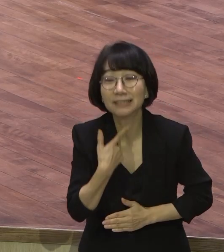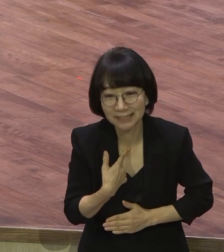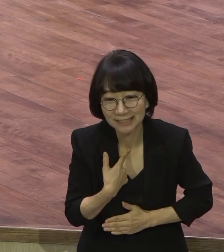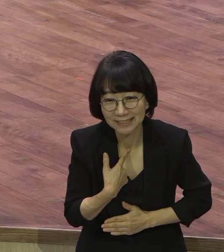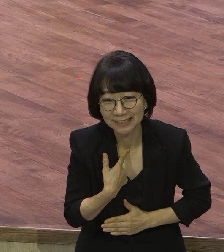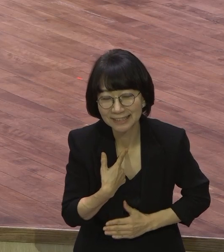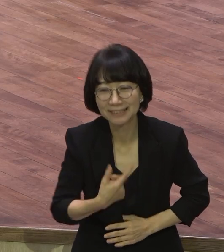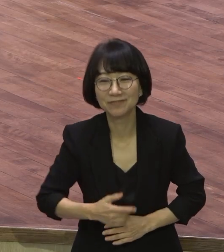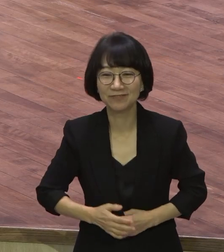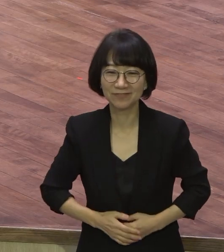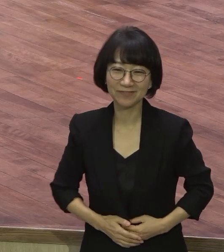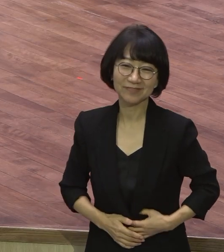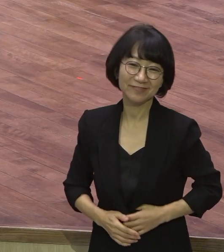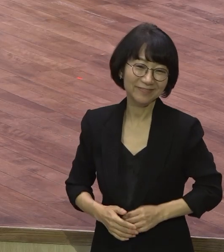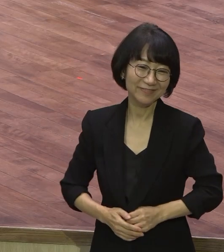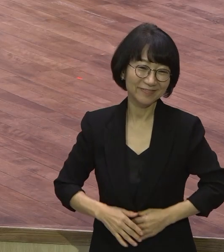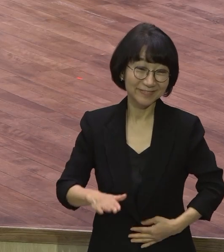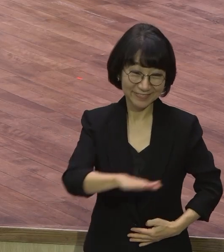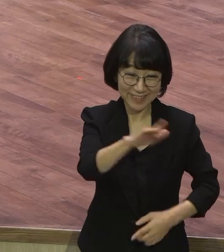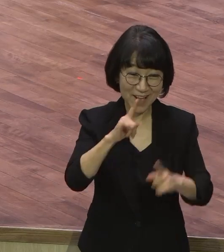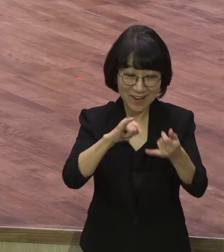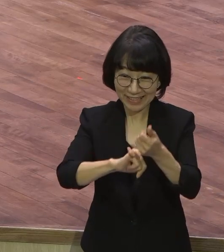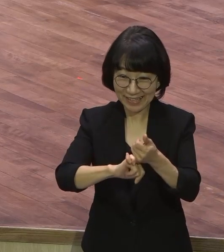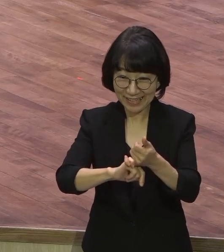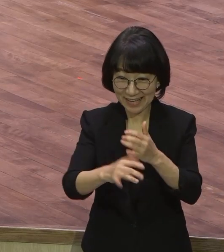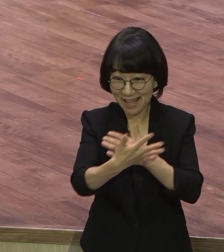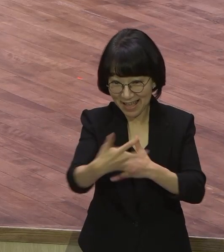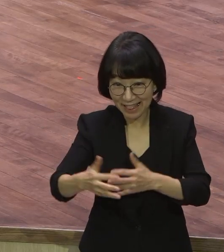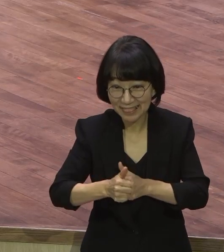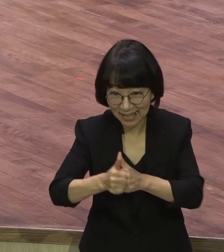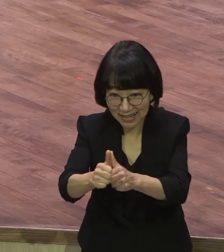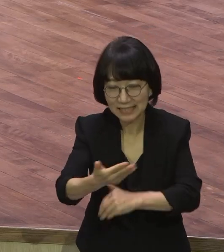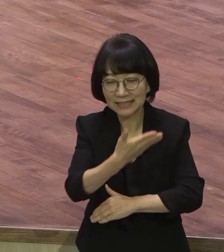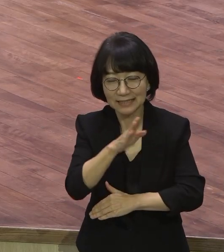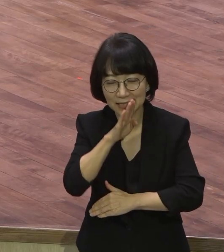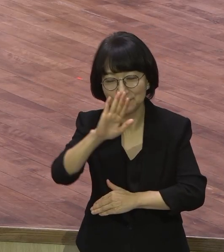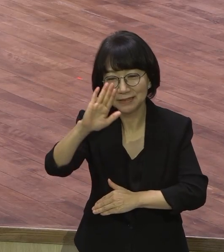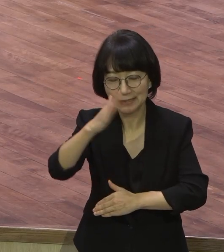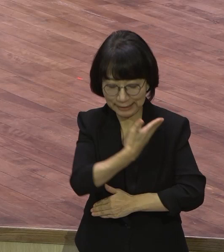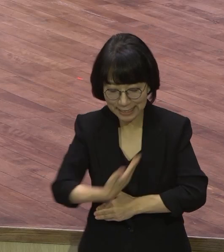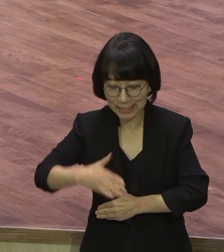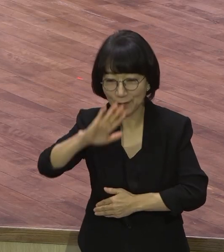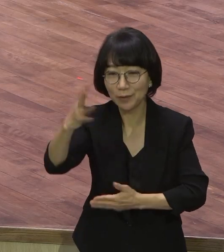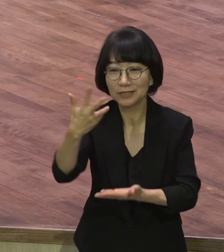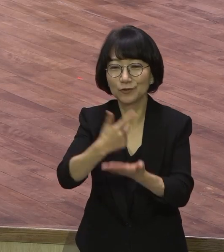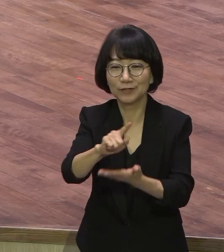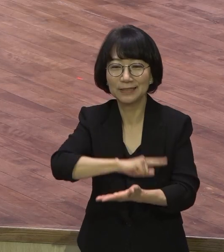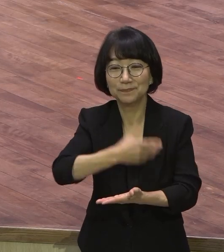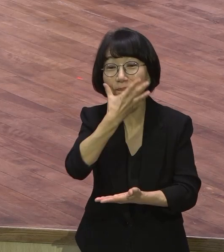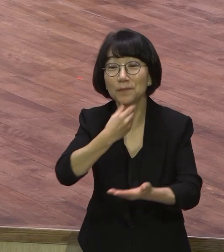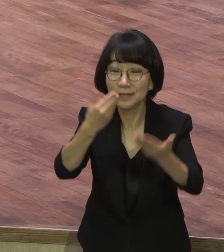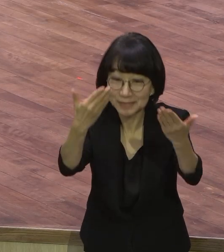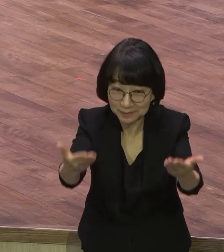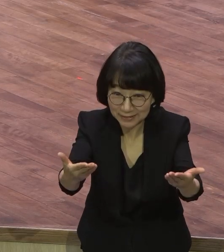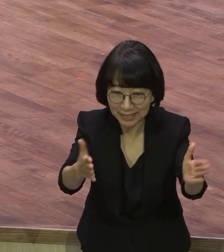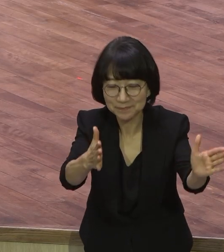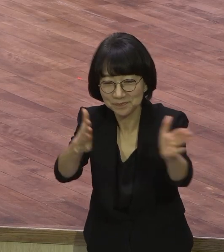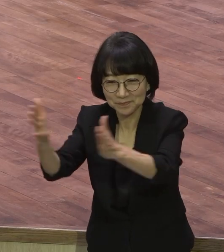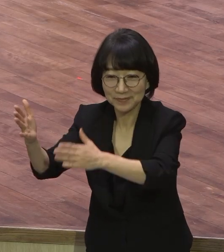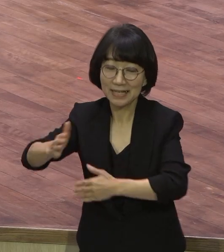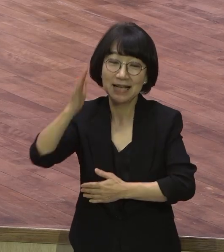그러면서 여러분 은상의 여정 가는 그리로 참 제자되기를 제목으로 축복합니다. 결론입니다. 미국의